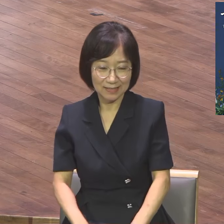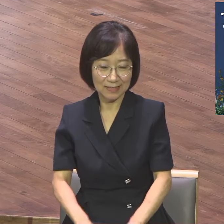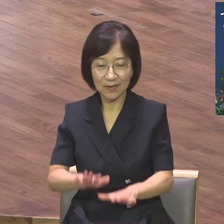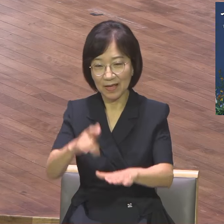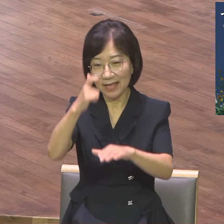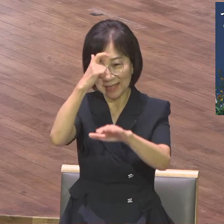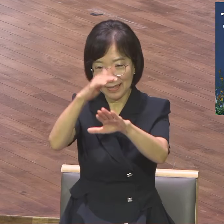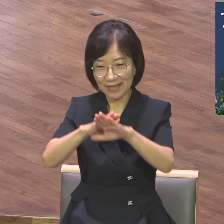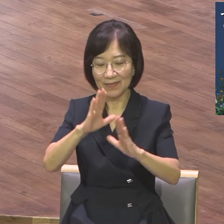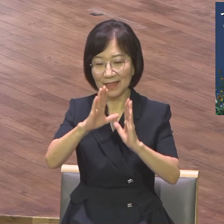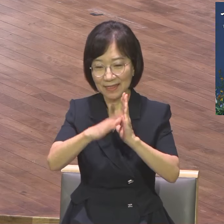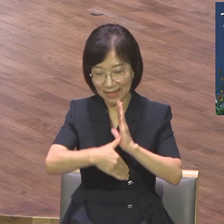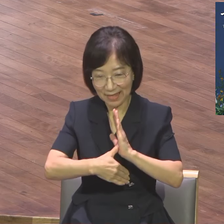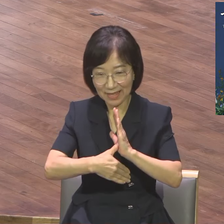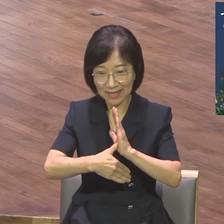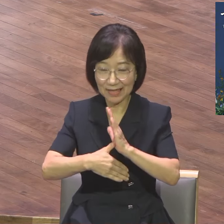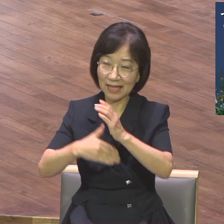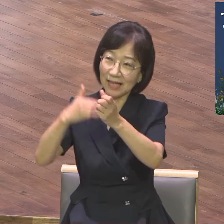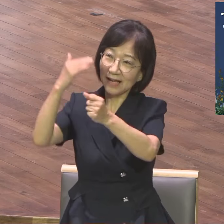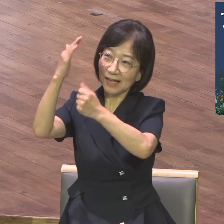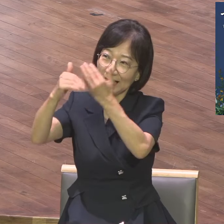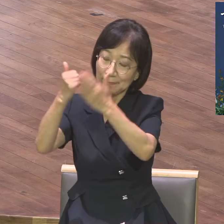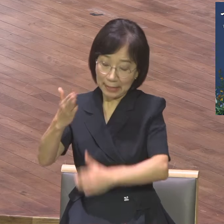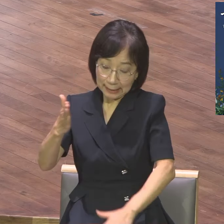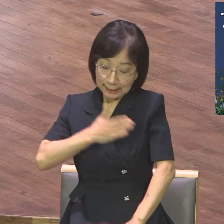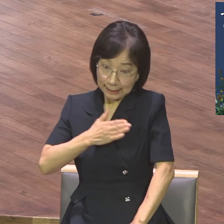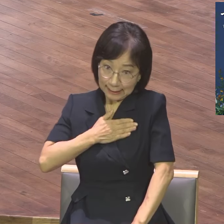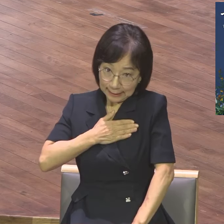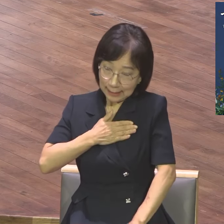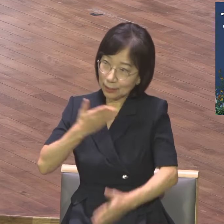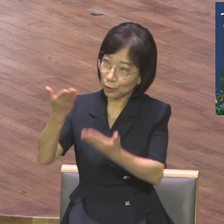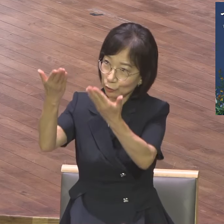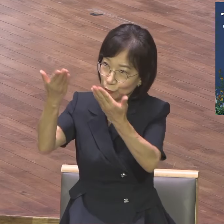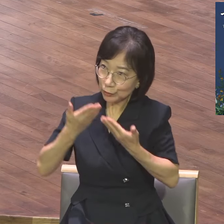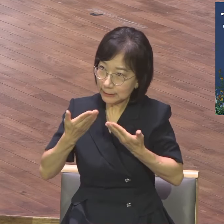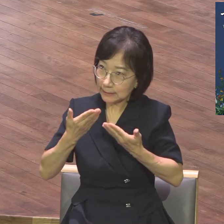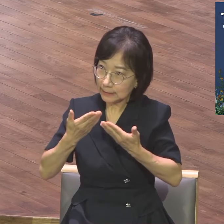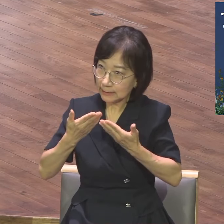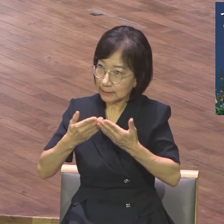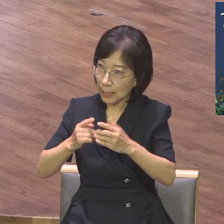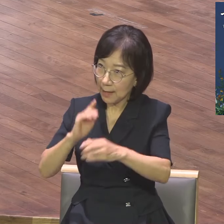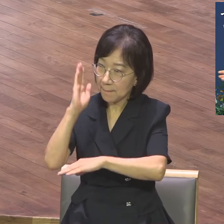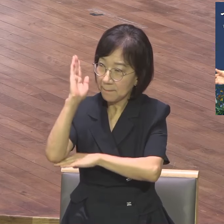예배를 통하여 하나님께서 나에게 주시는 말씀 드리려고.